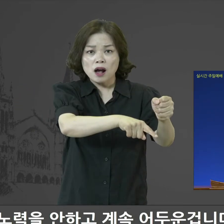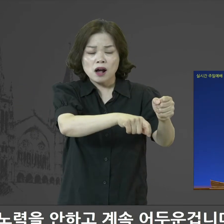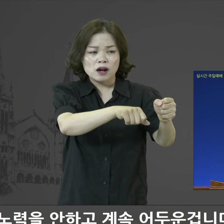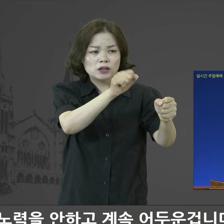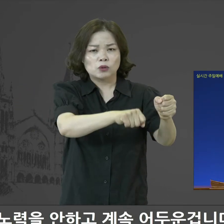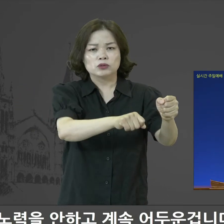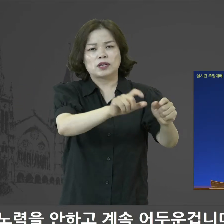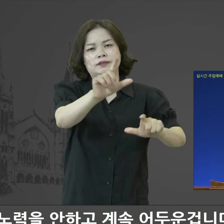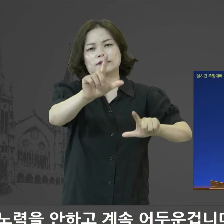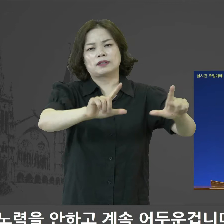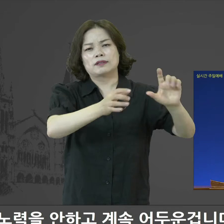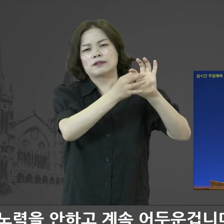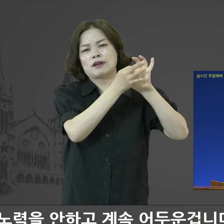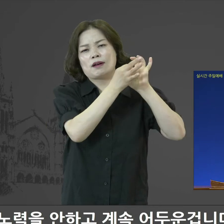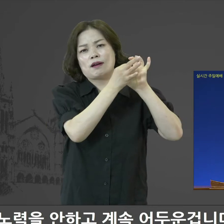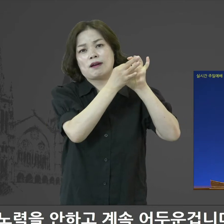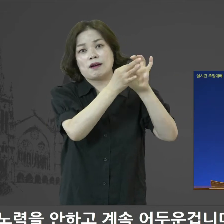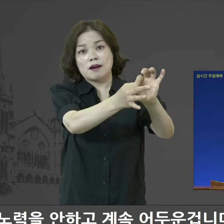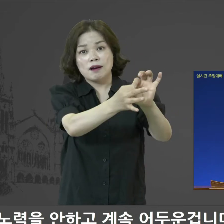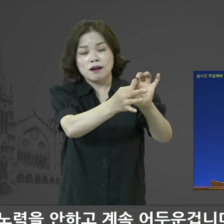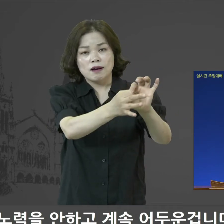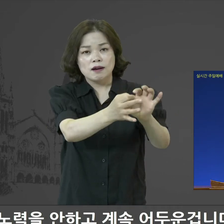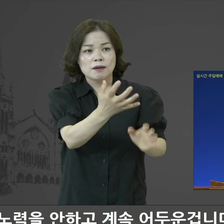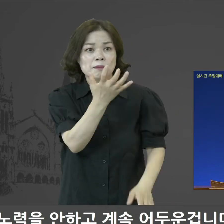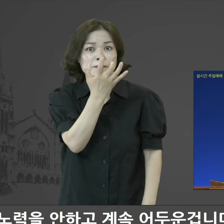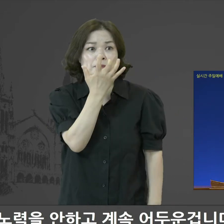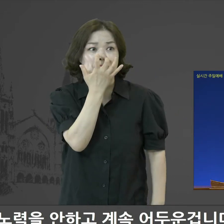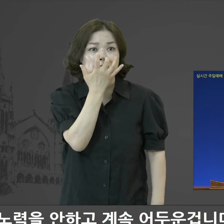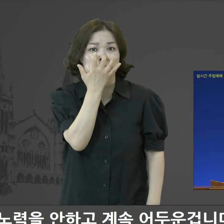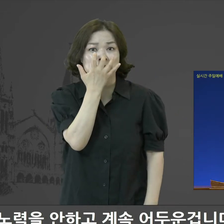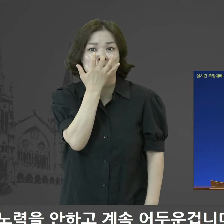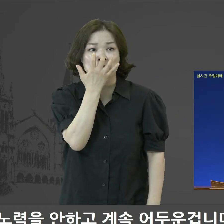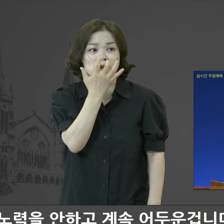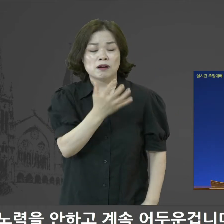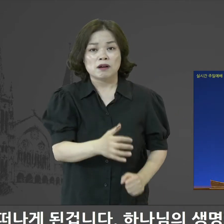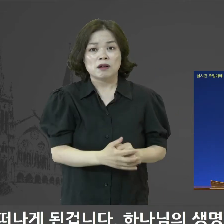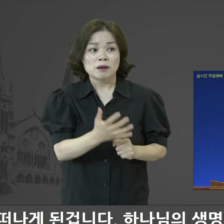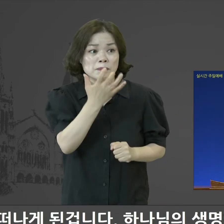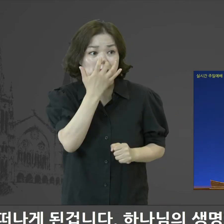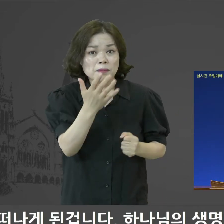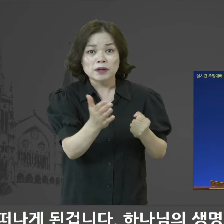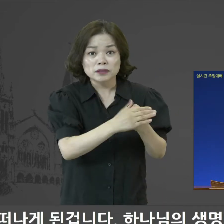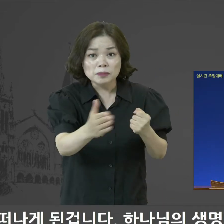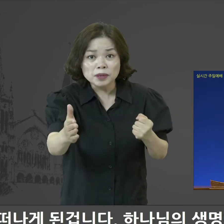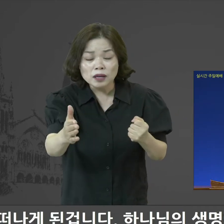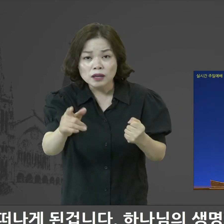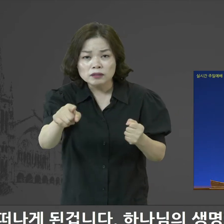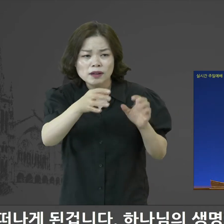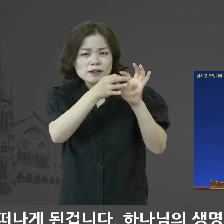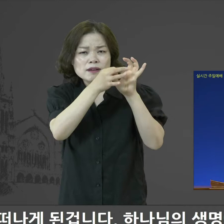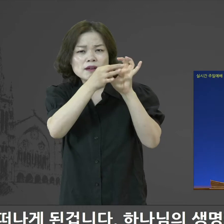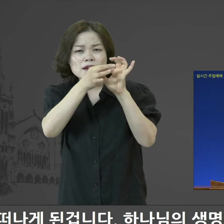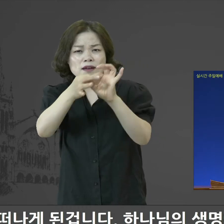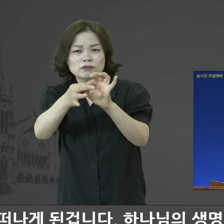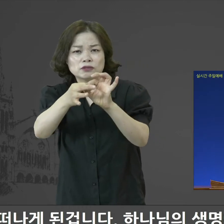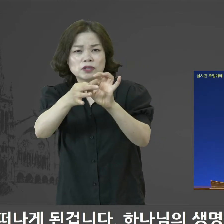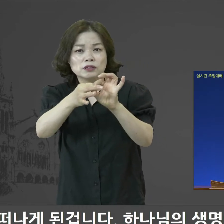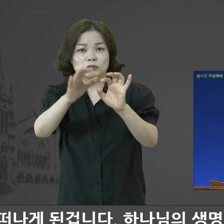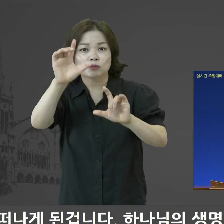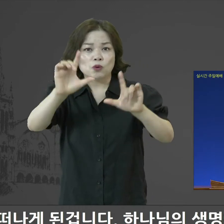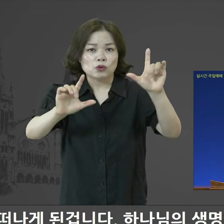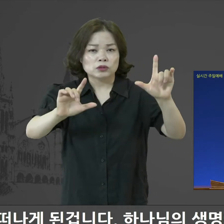고착화된 상태가 지속되다 보니까 감각 없는 자가 되는 겁니다. 감각 없는 자가 된 다음에 역시 그게 계속되고 있는 모습,